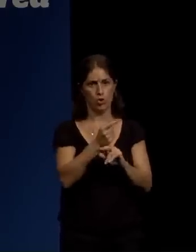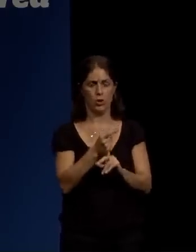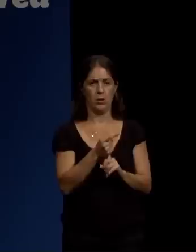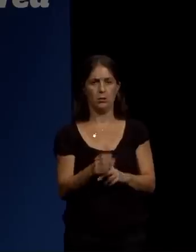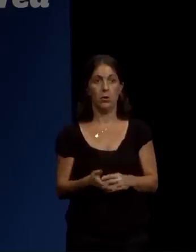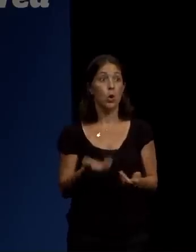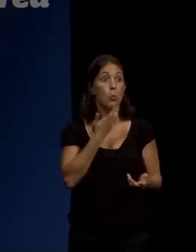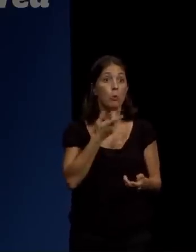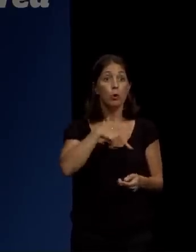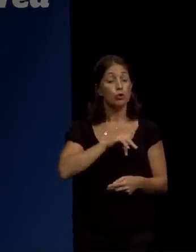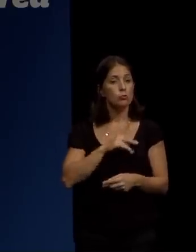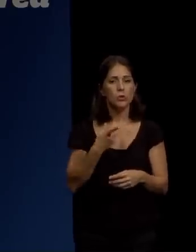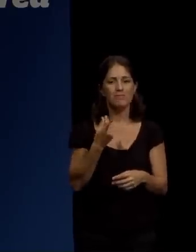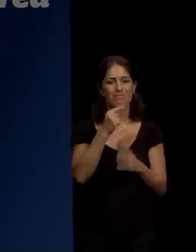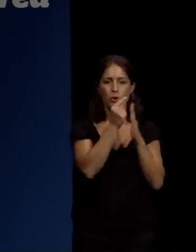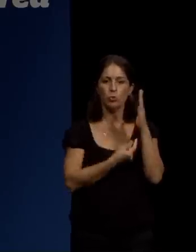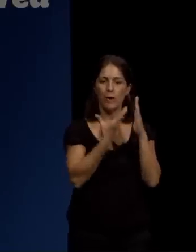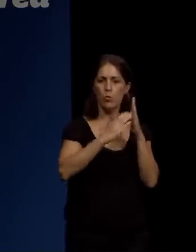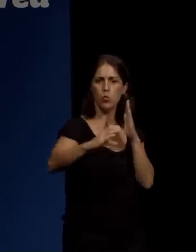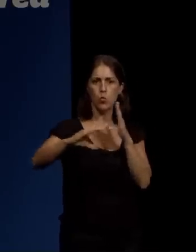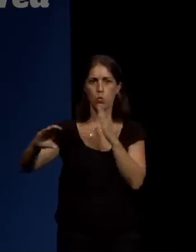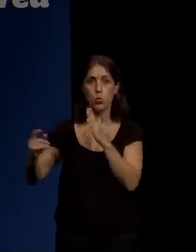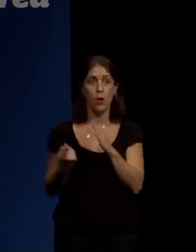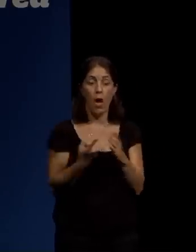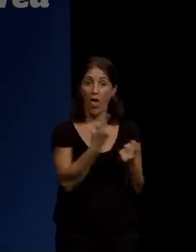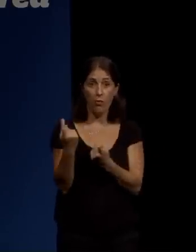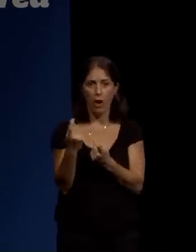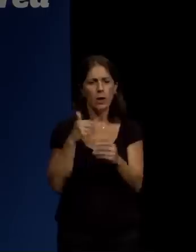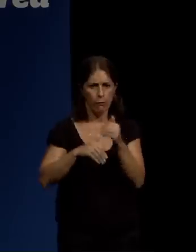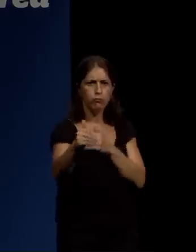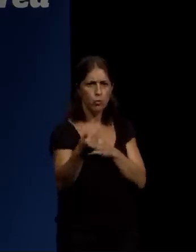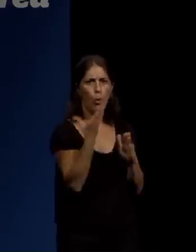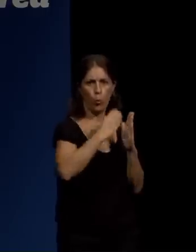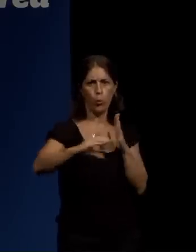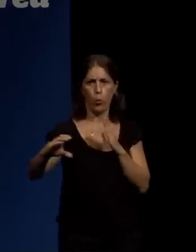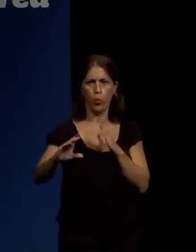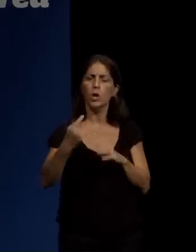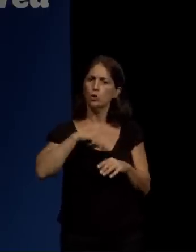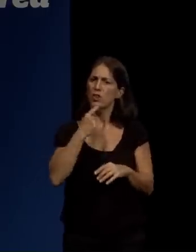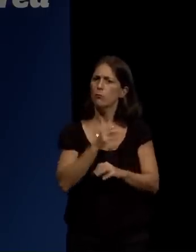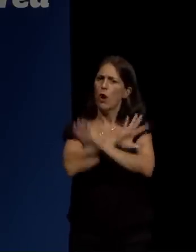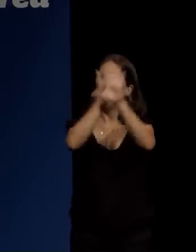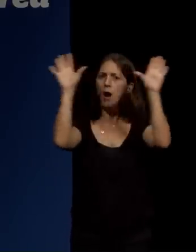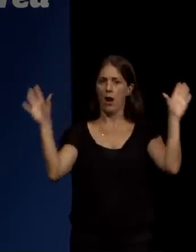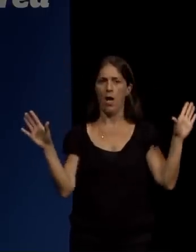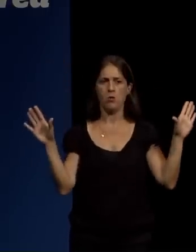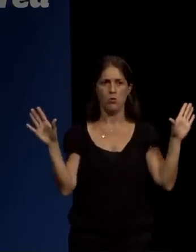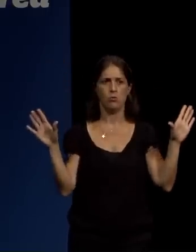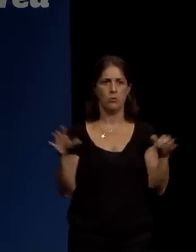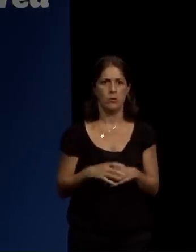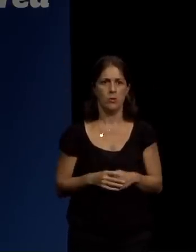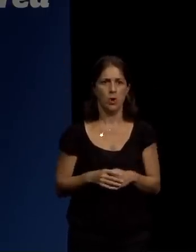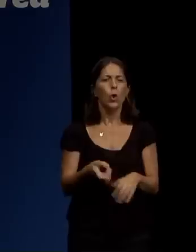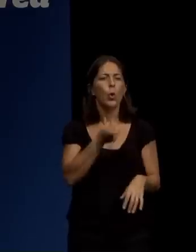E se temos que sacar outras partidas, sacarémolas, pero eso será a nosa primeira prioridade. E tamén, dirémolo claro, e dixémolo claro, establecendo